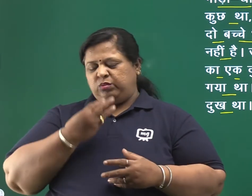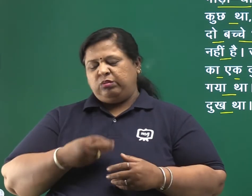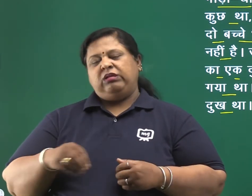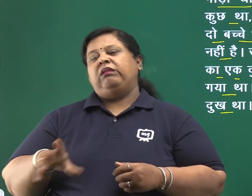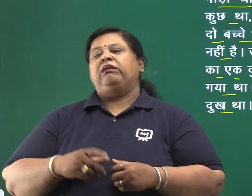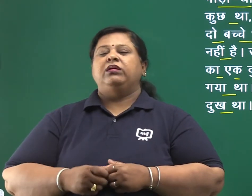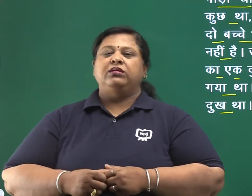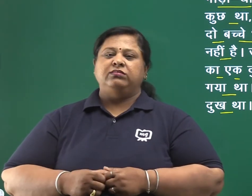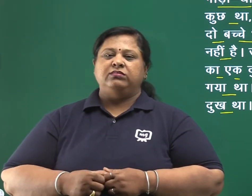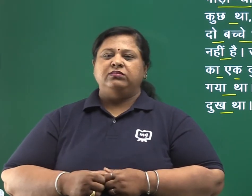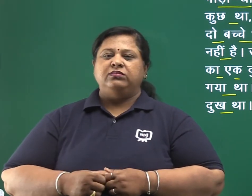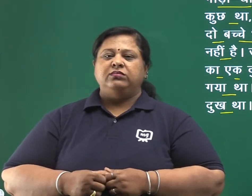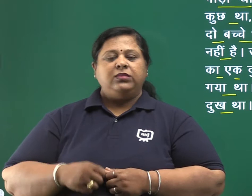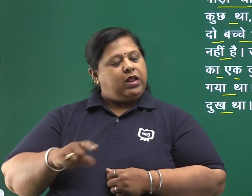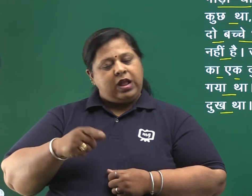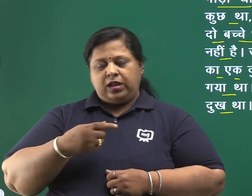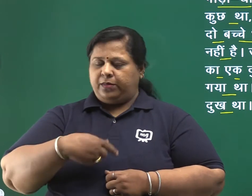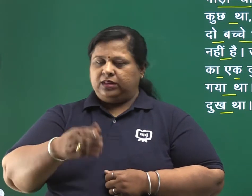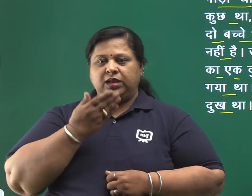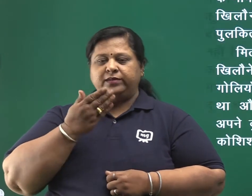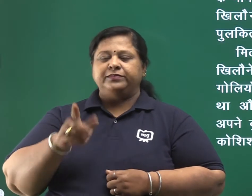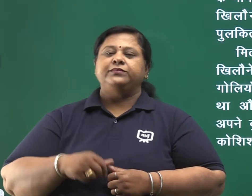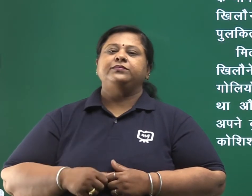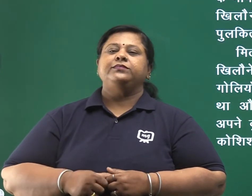रहने लगा था। आगे बढ़ते हैं।